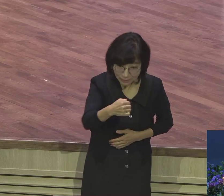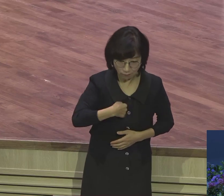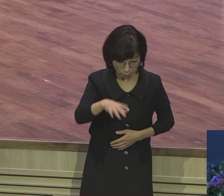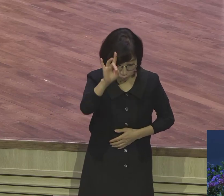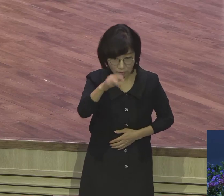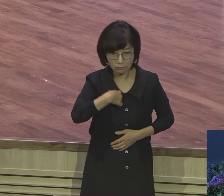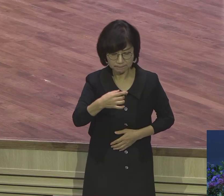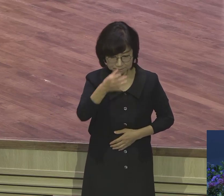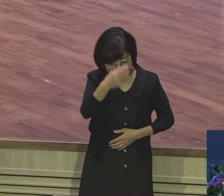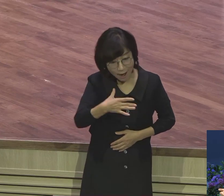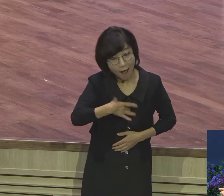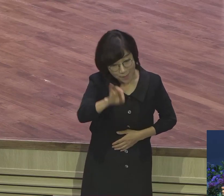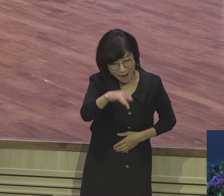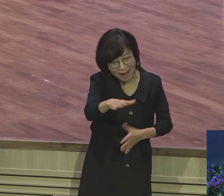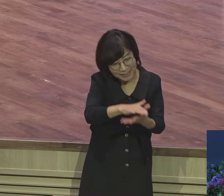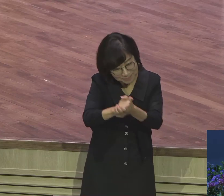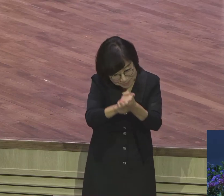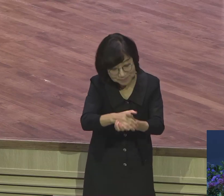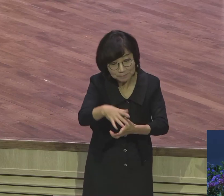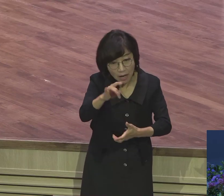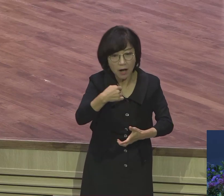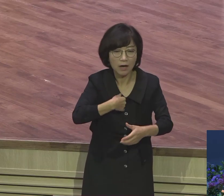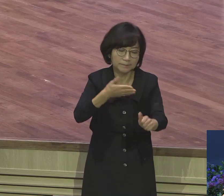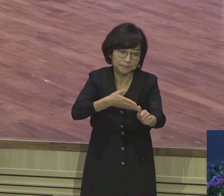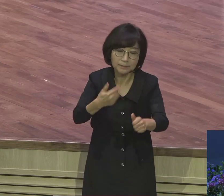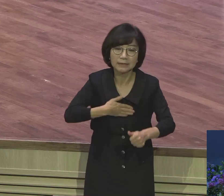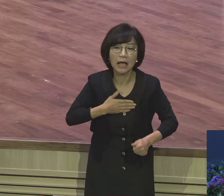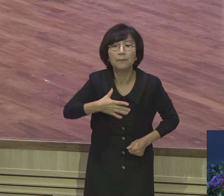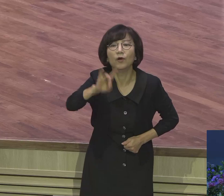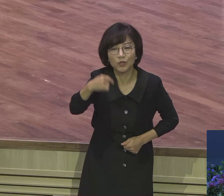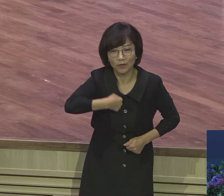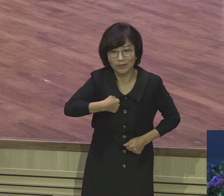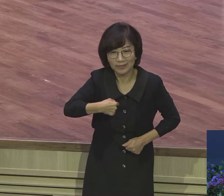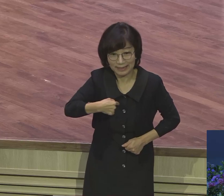용서해주고 내가 먼저 화해를 하고 내가 먼저